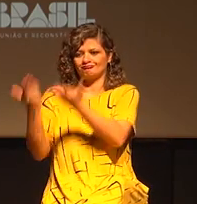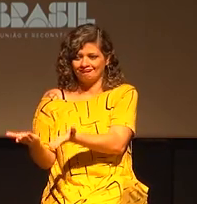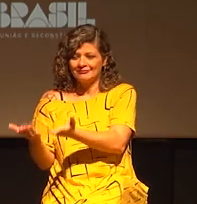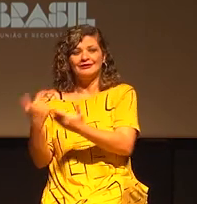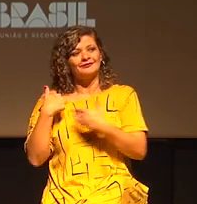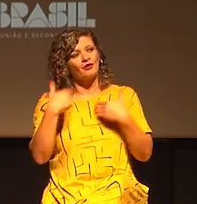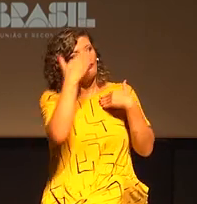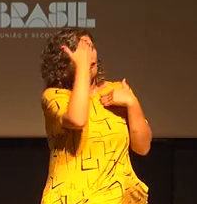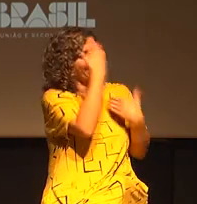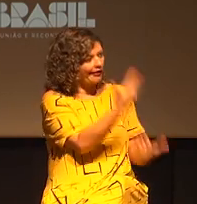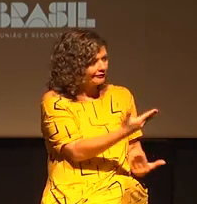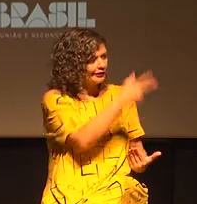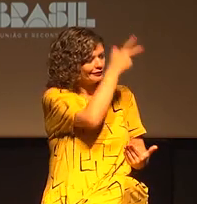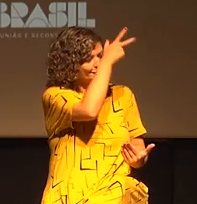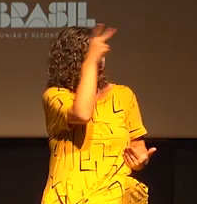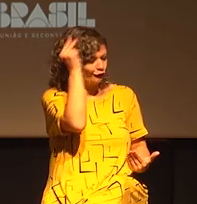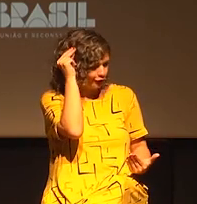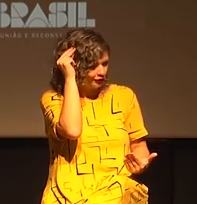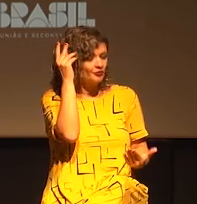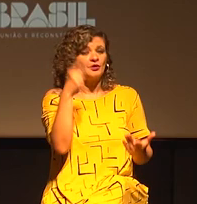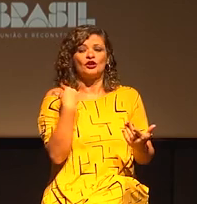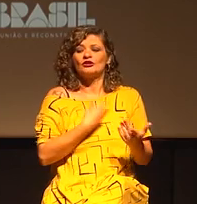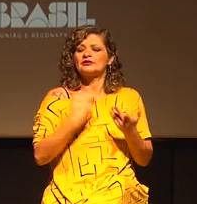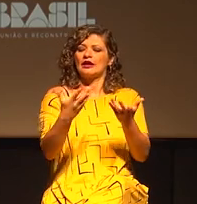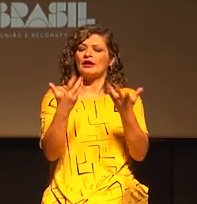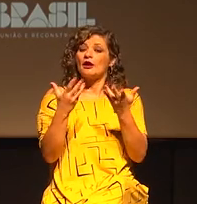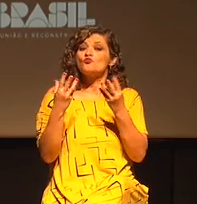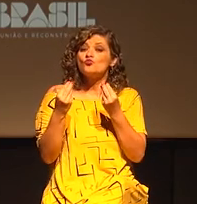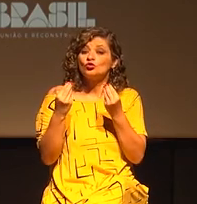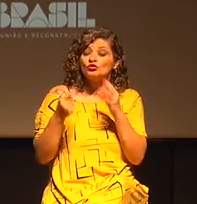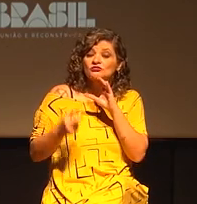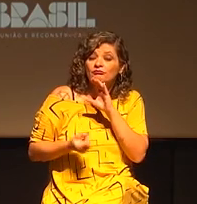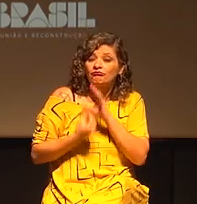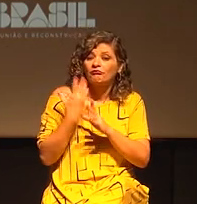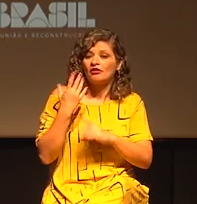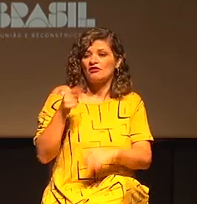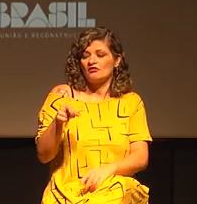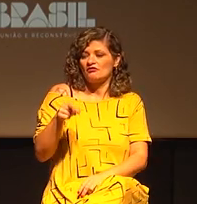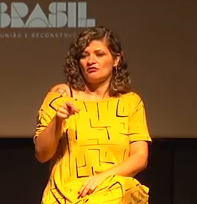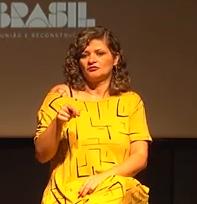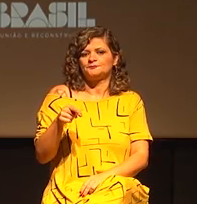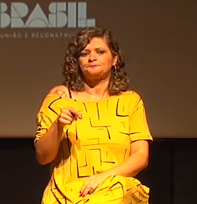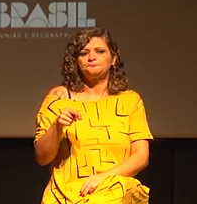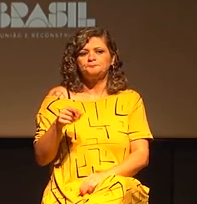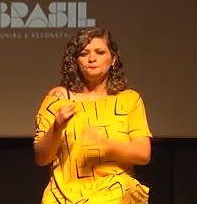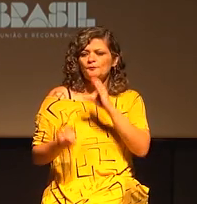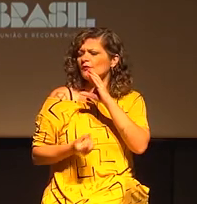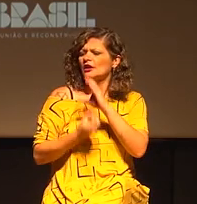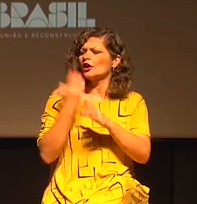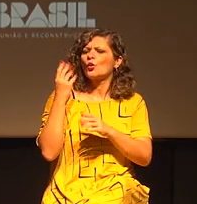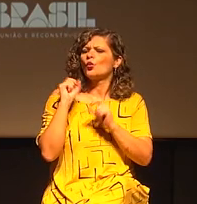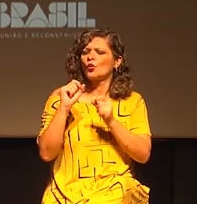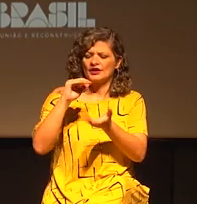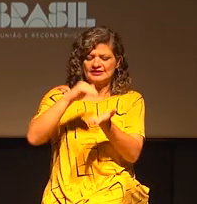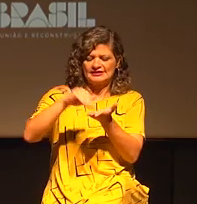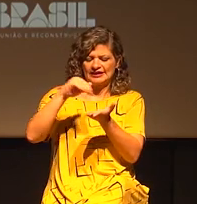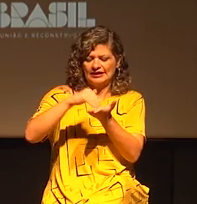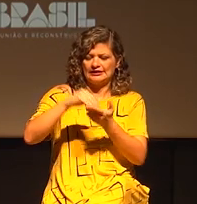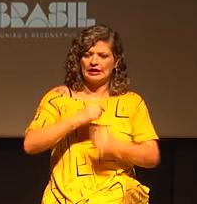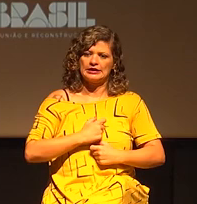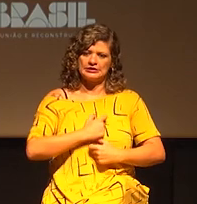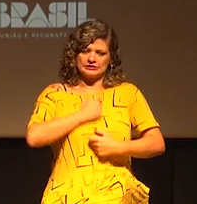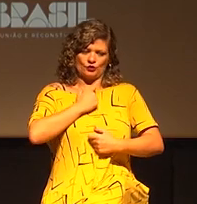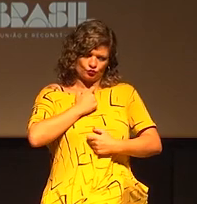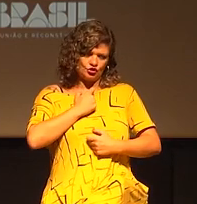chefe Prefeito porque a gente queria muito que isso acontecesse e mais do que isso foi criada uma foi criada uma secretaria executiva de